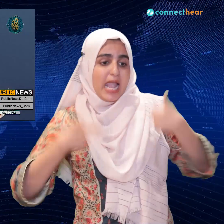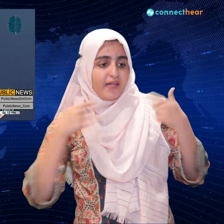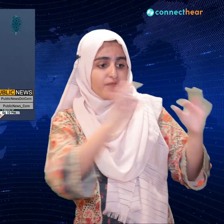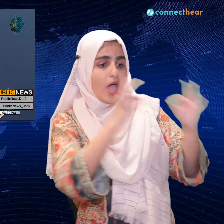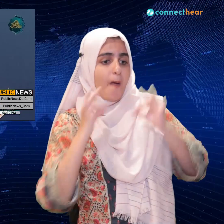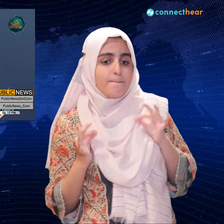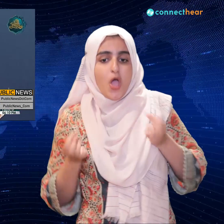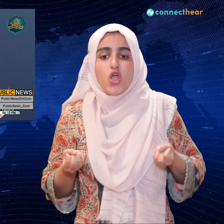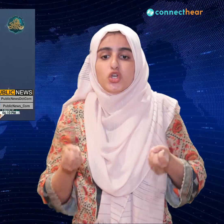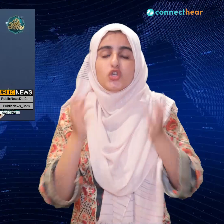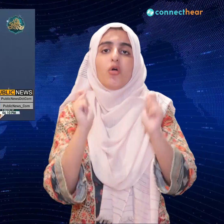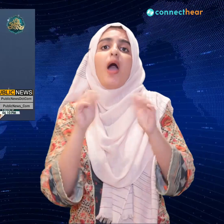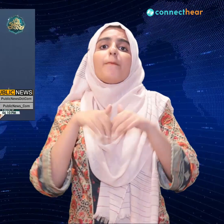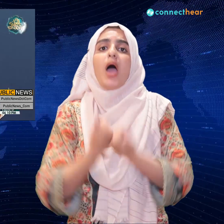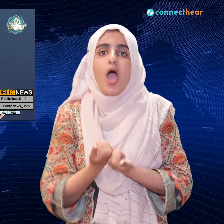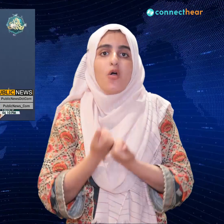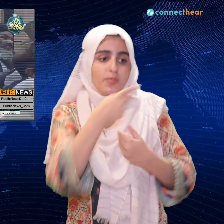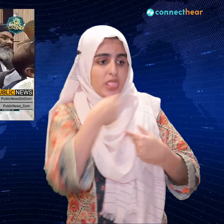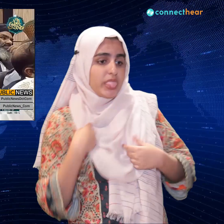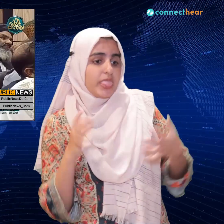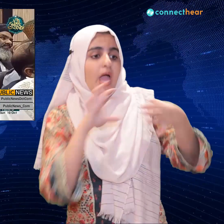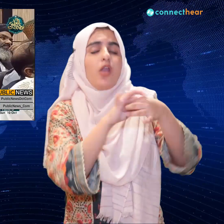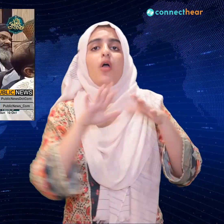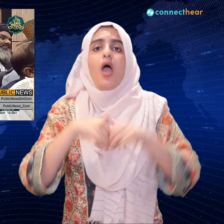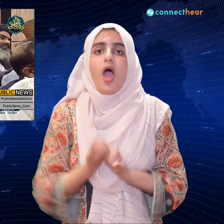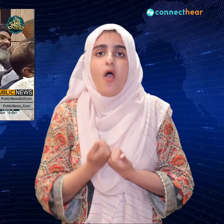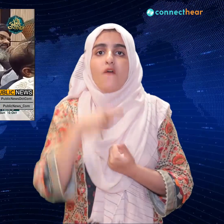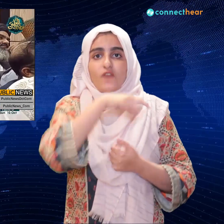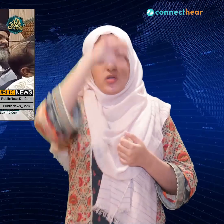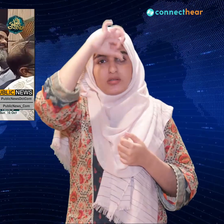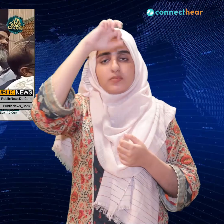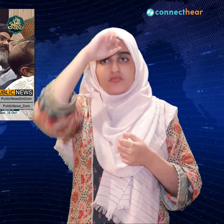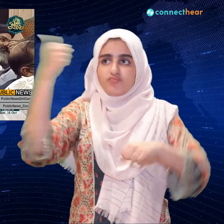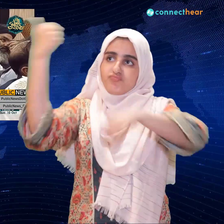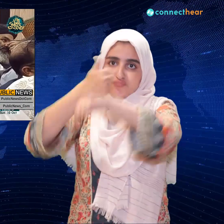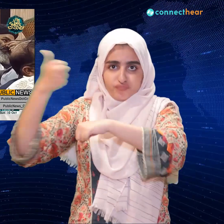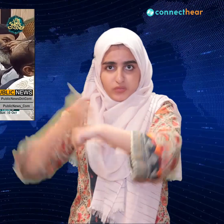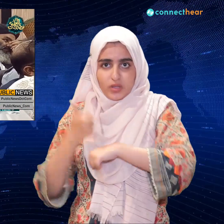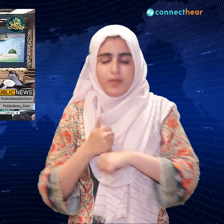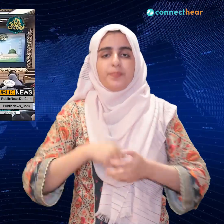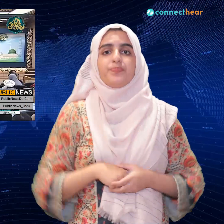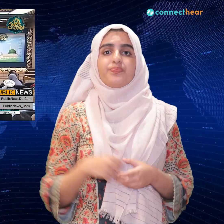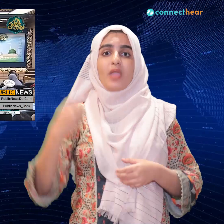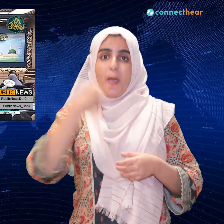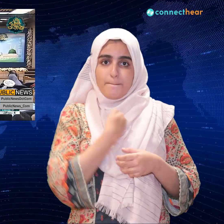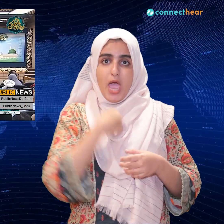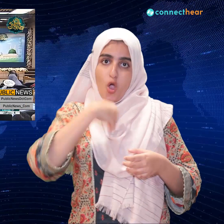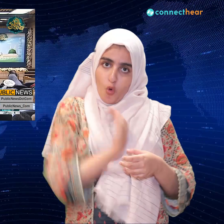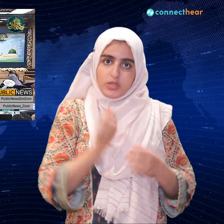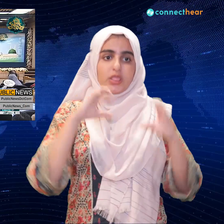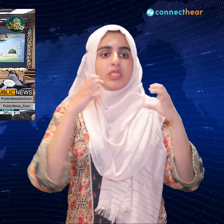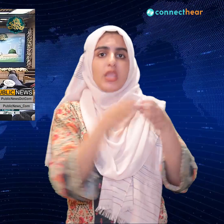کا ریلیونٹ کیسے کرنا ہے اپنی زندگی میں. تو اس کے لیے پہلے تو میں ایک چیئرمین، اچھا اس کا تو پیٹرن میں خود بنوں